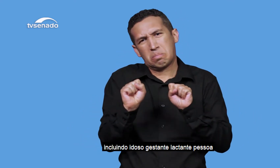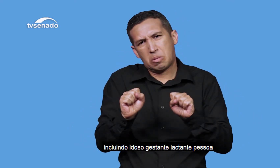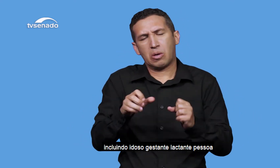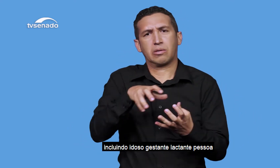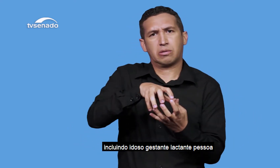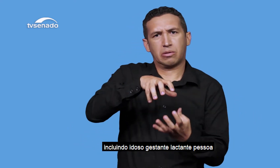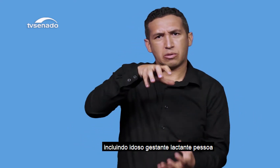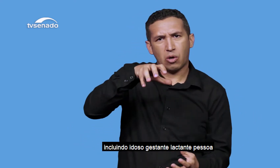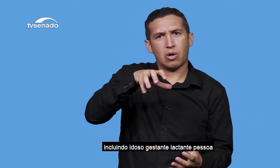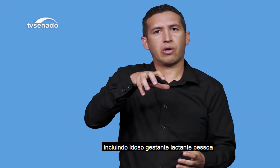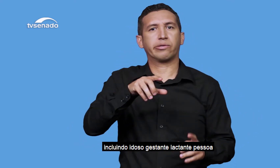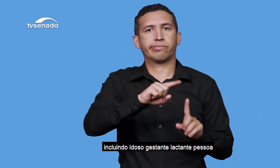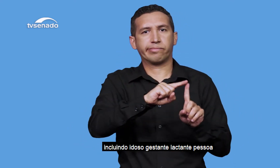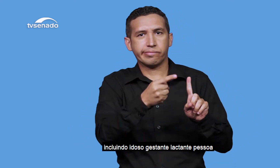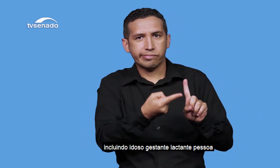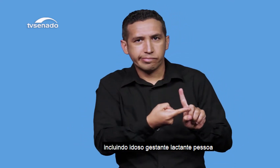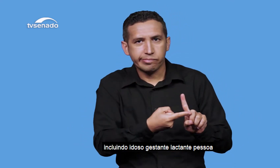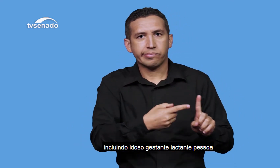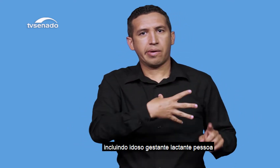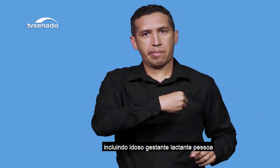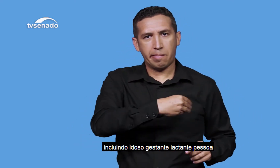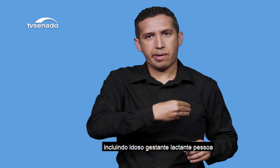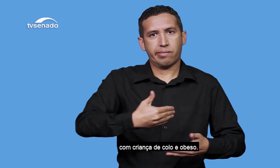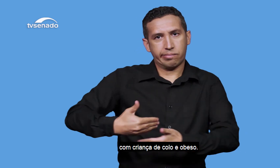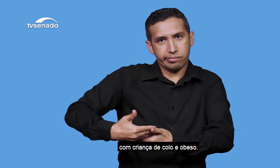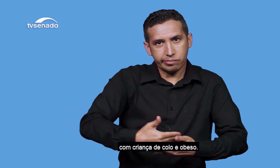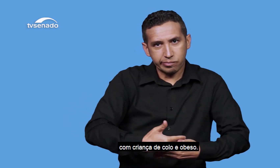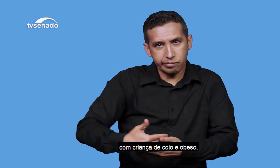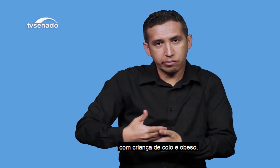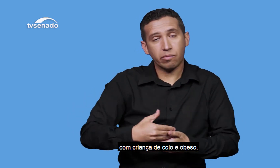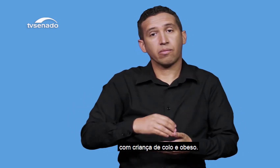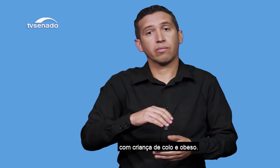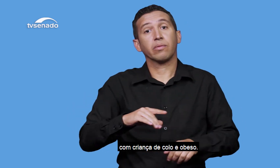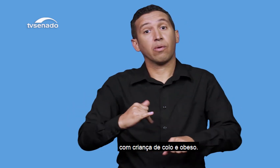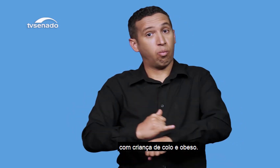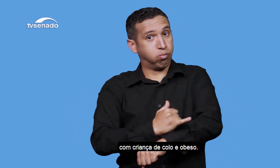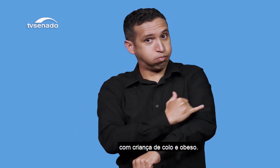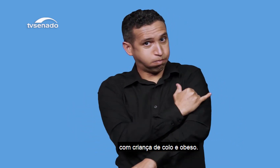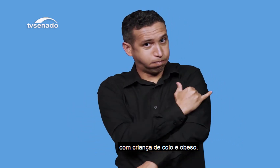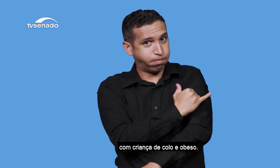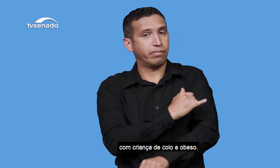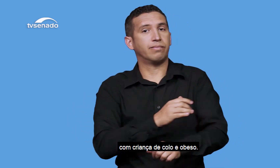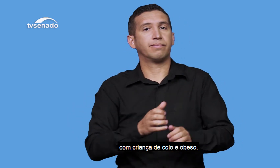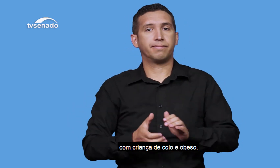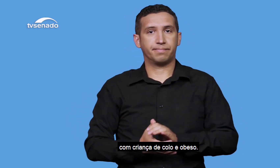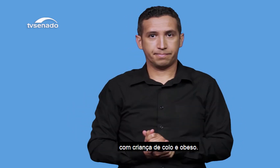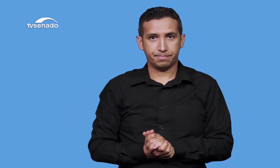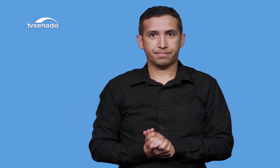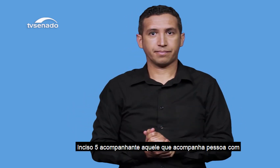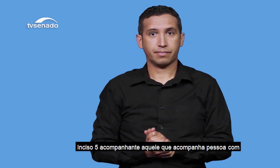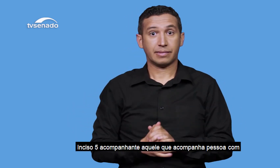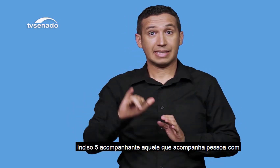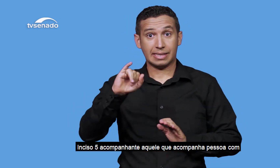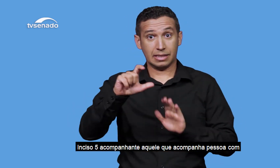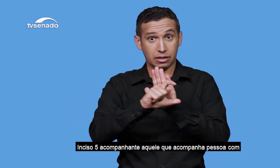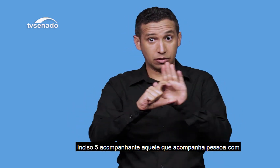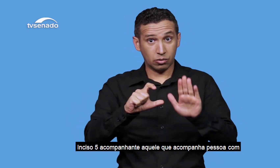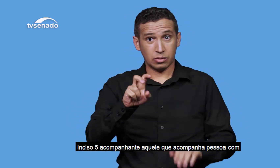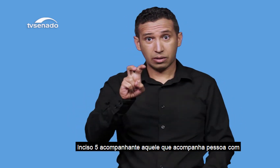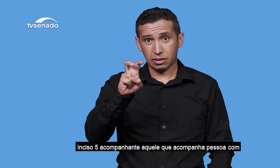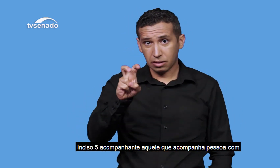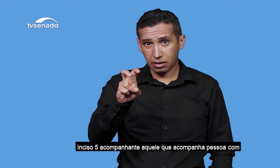idoso gestante lactante pessoa com criança de colo e obeso inciso